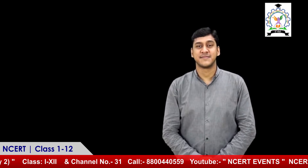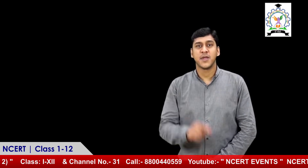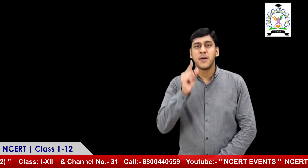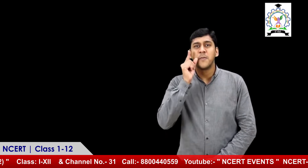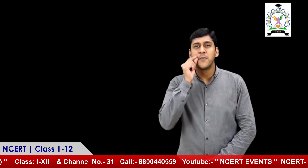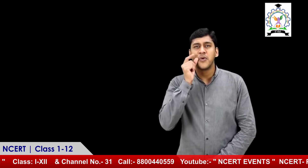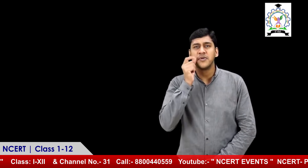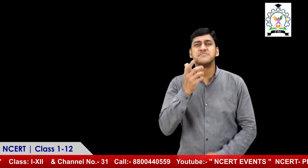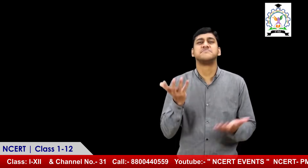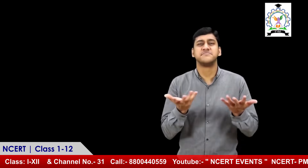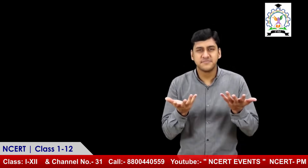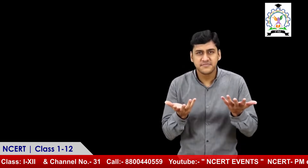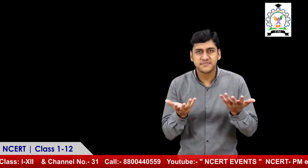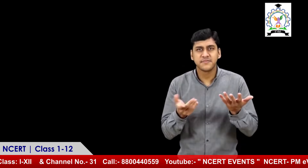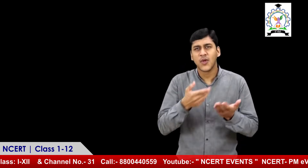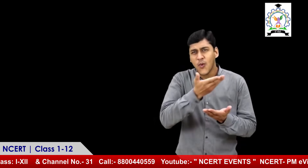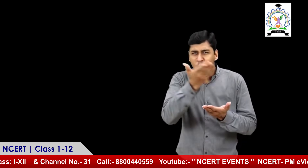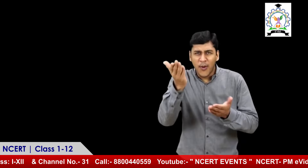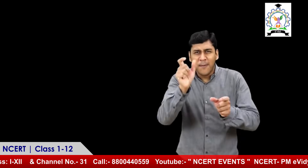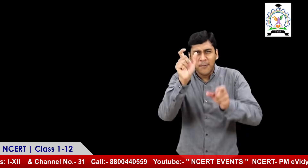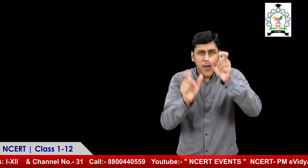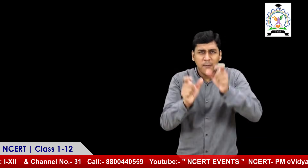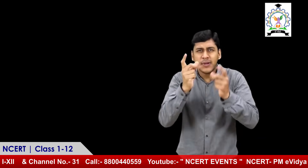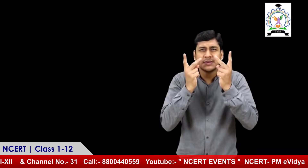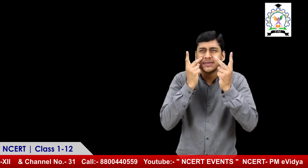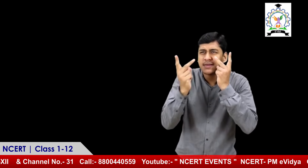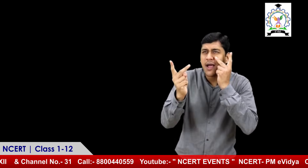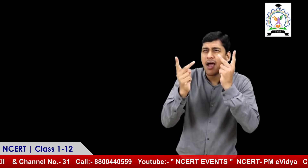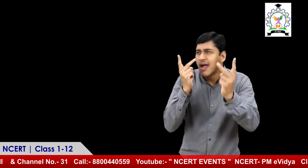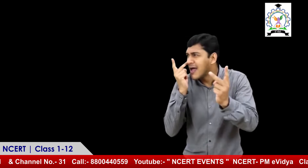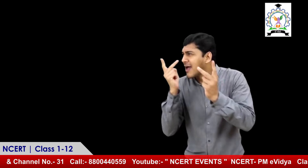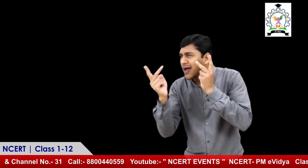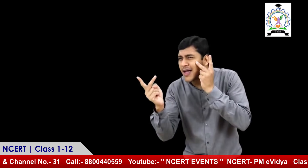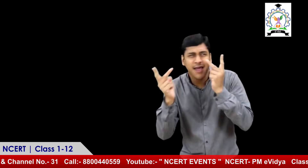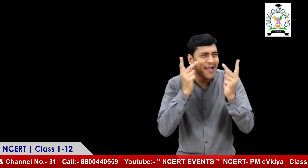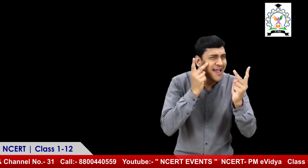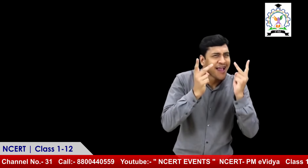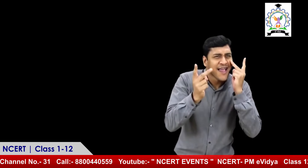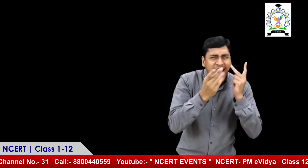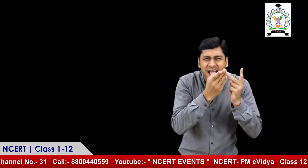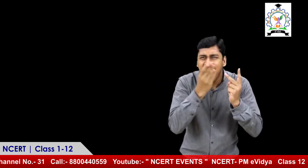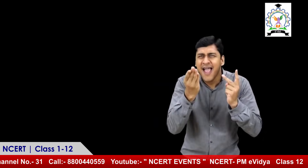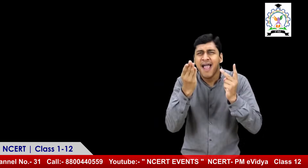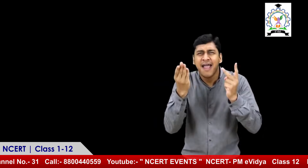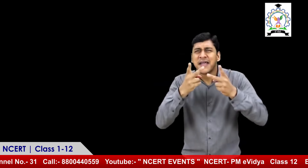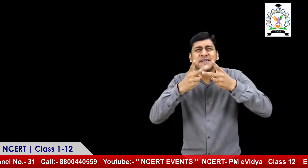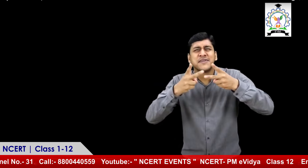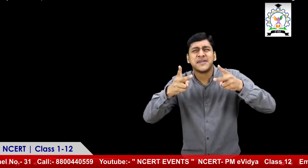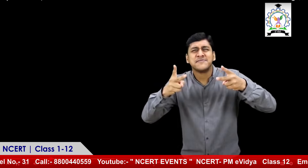जैसे कि आप सभी लोगों ने देखा ही होगा, आदमियों में अलग अलग प्रकार की मूछें पाई जाती हैं। कुछ